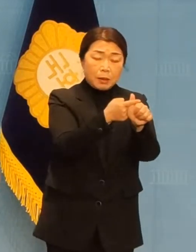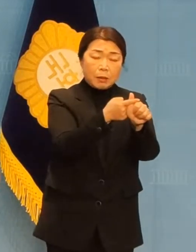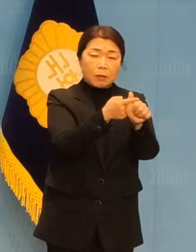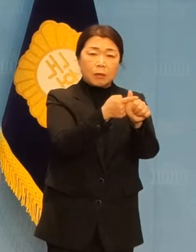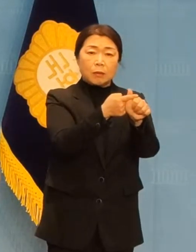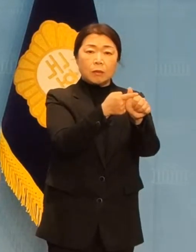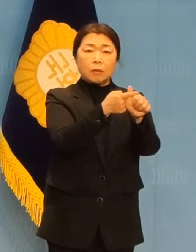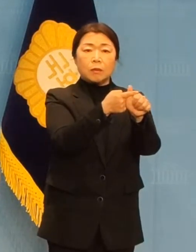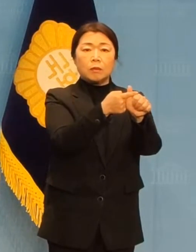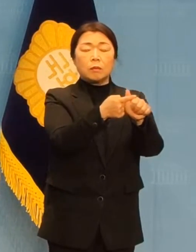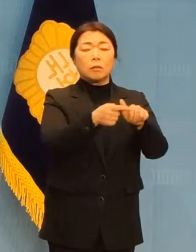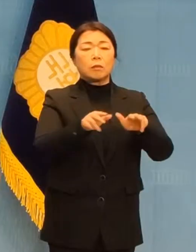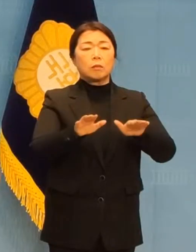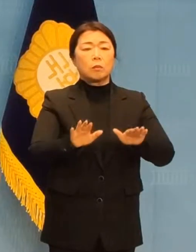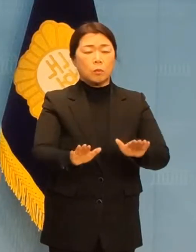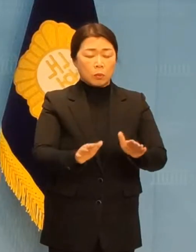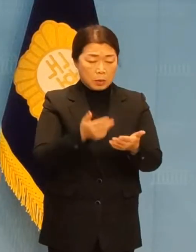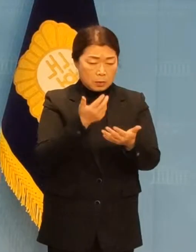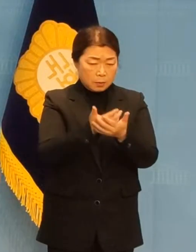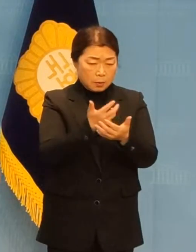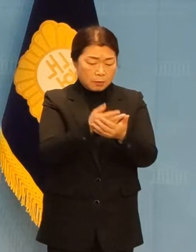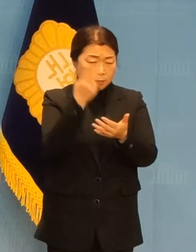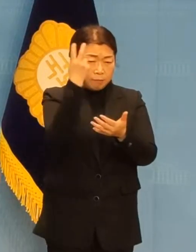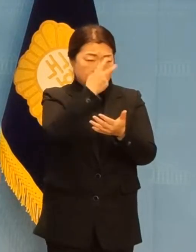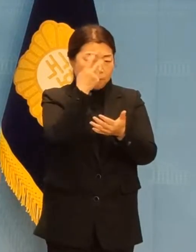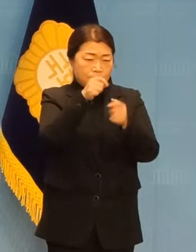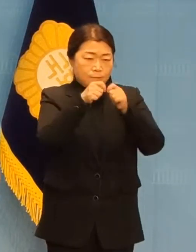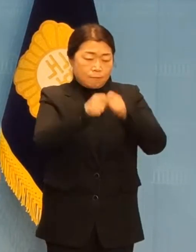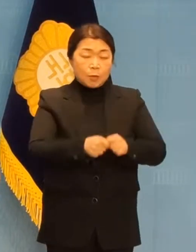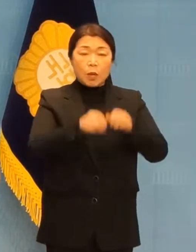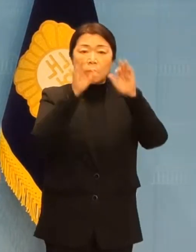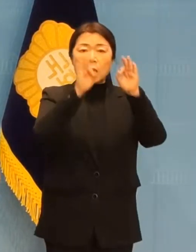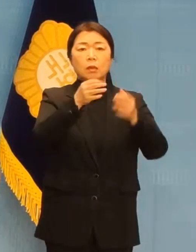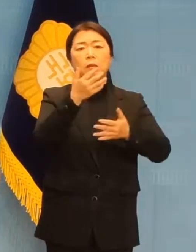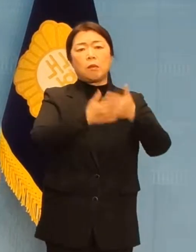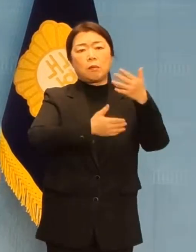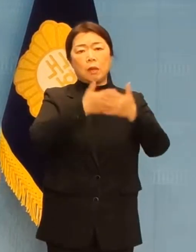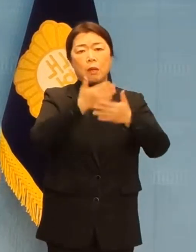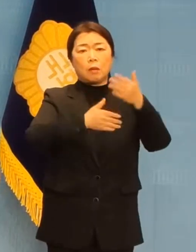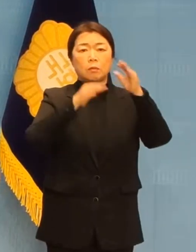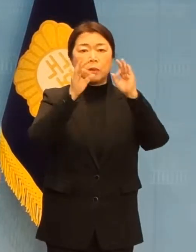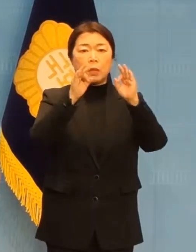이번에 자료를 다시 살펴보면서 보았던 이 영상 너무도 끔찍합니다.